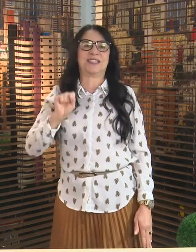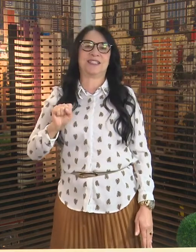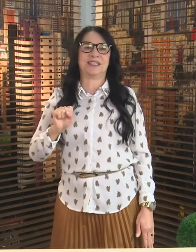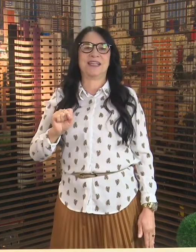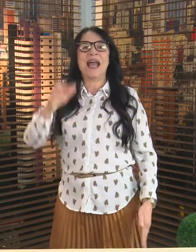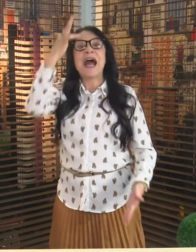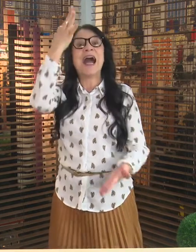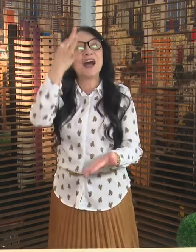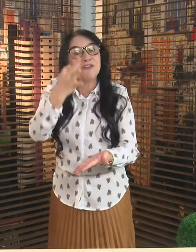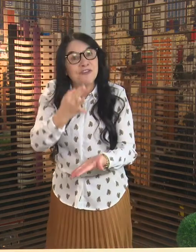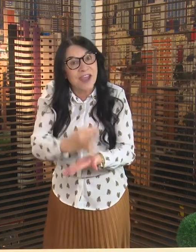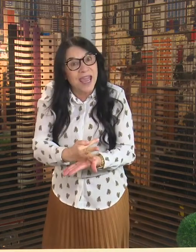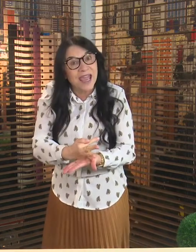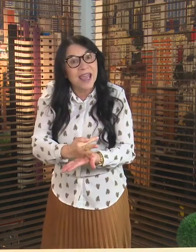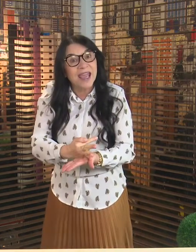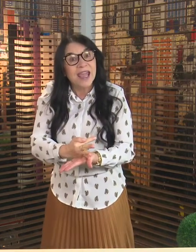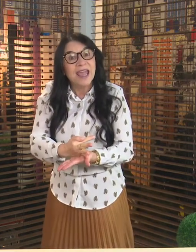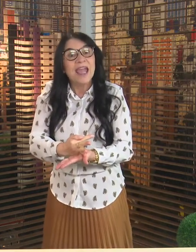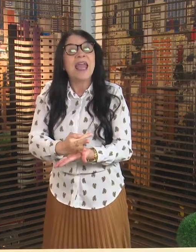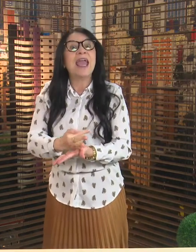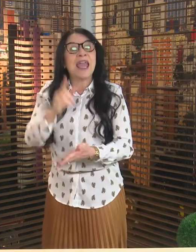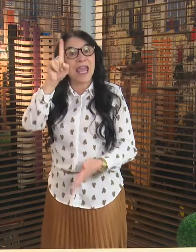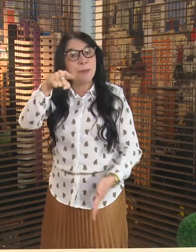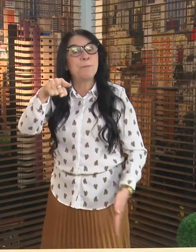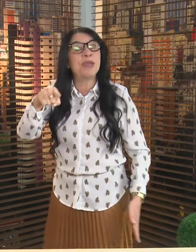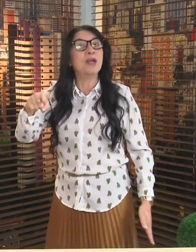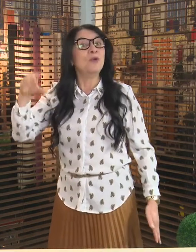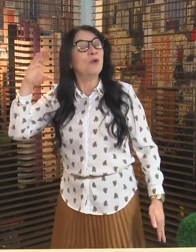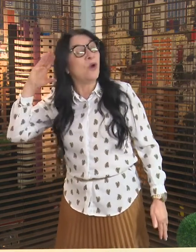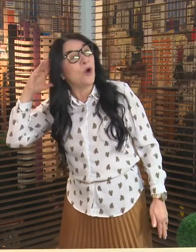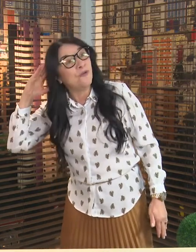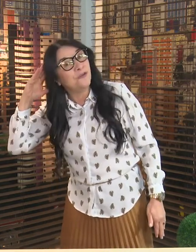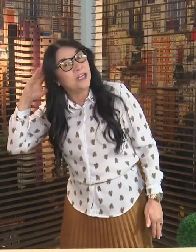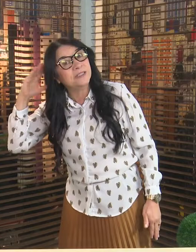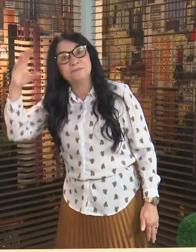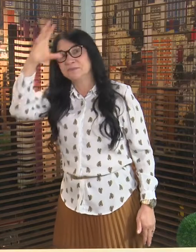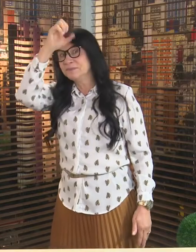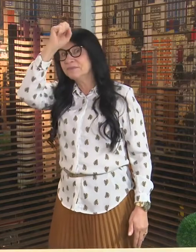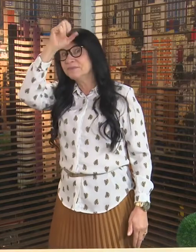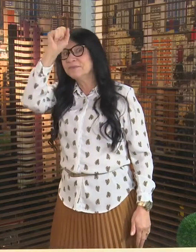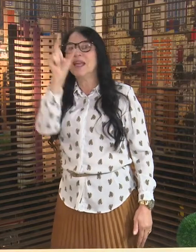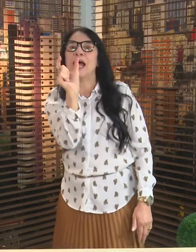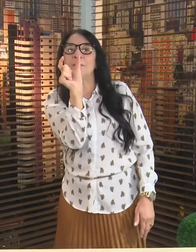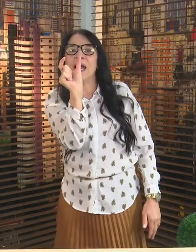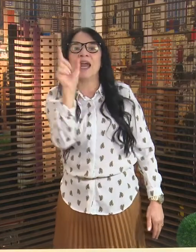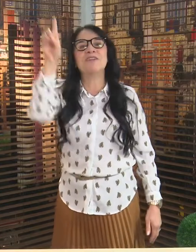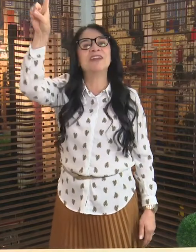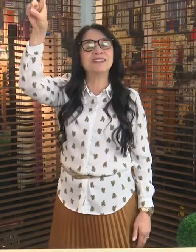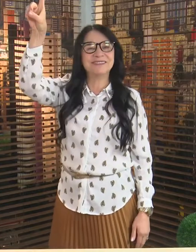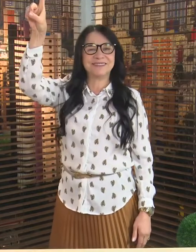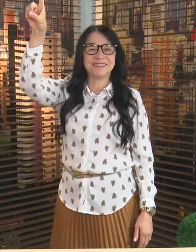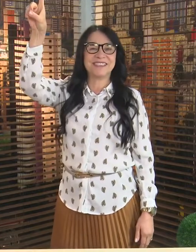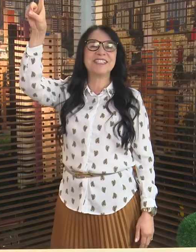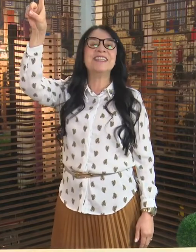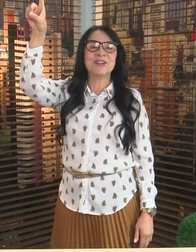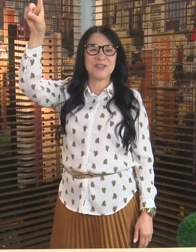diz: a fé é pelo ouvir a palavra de